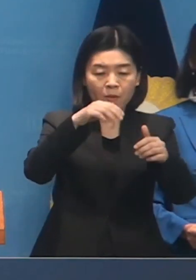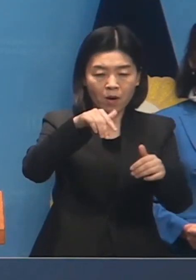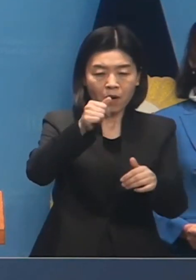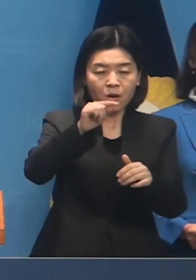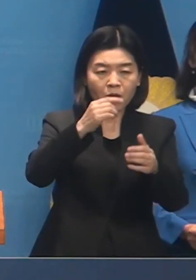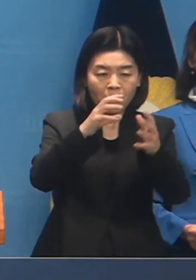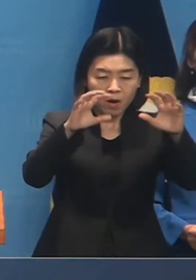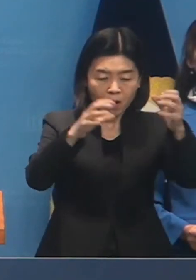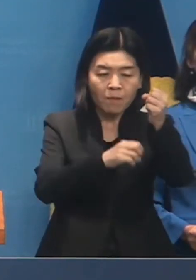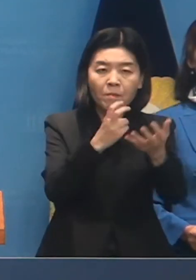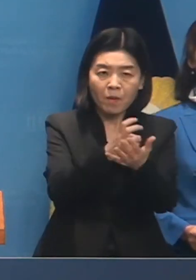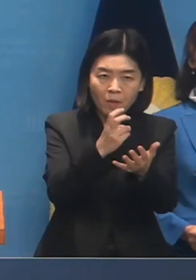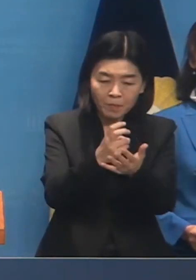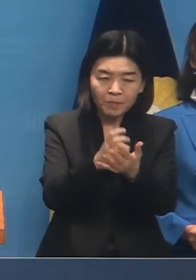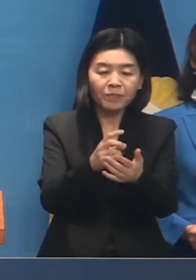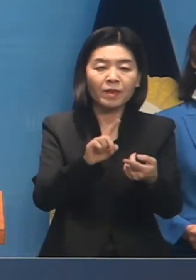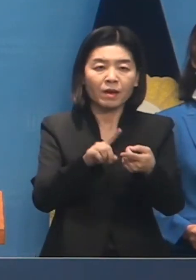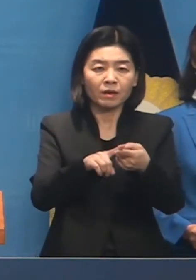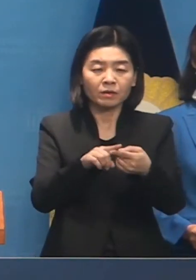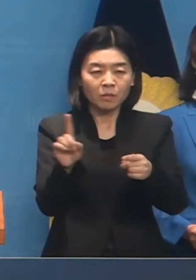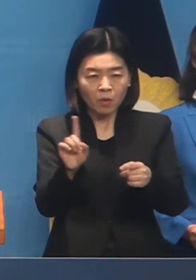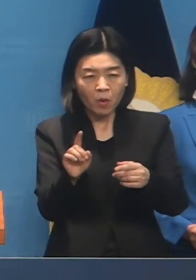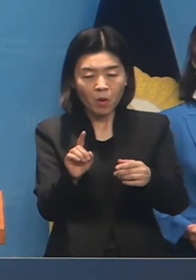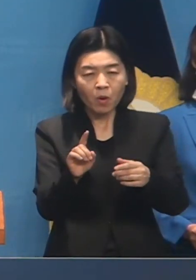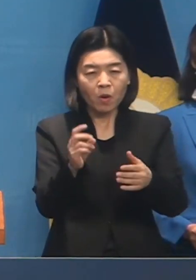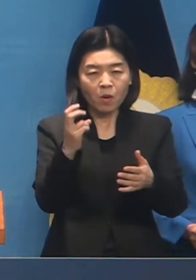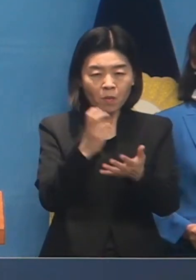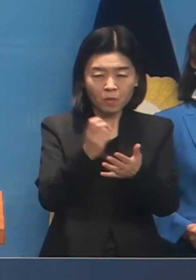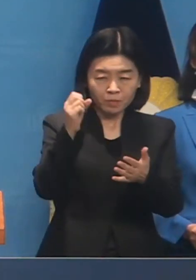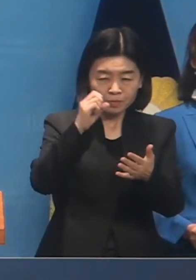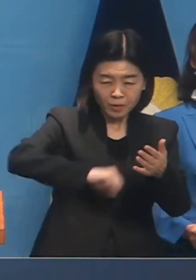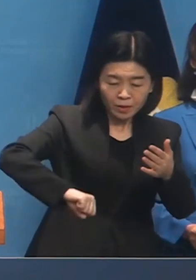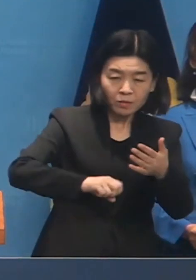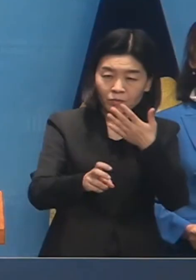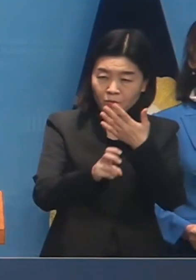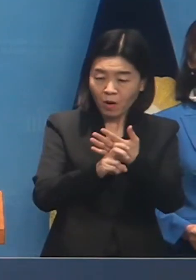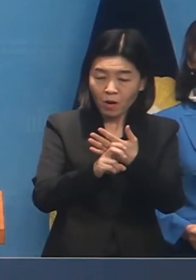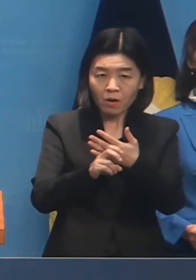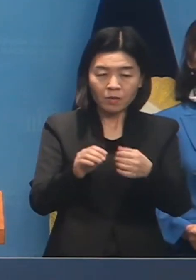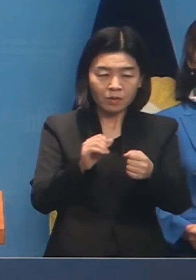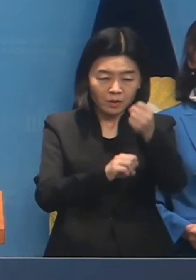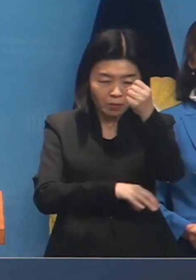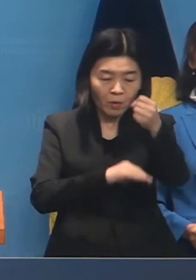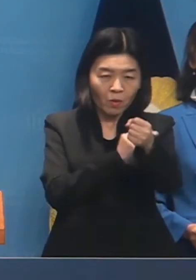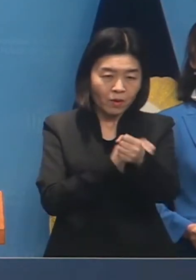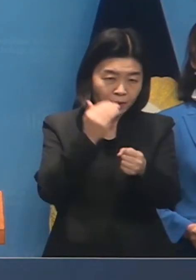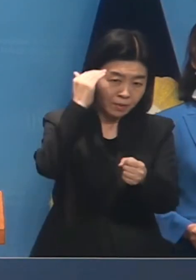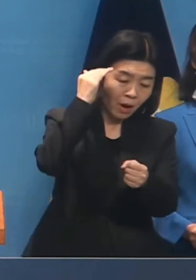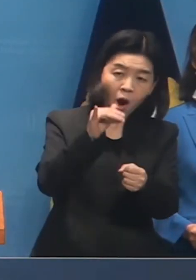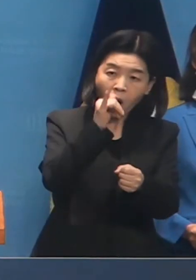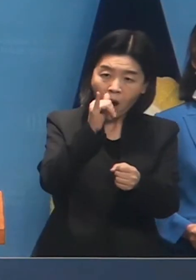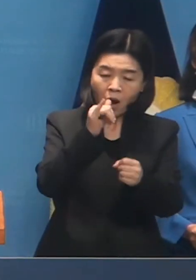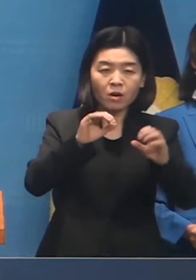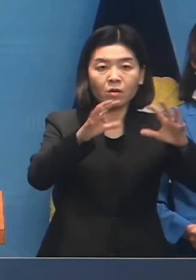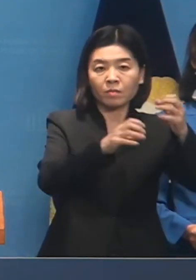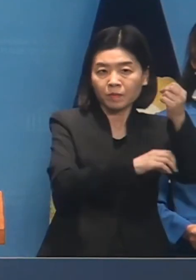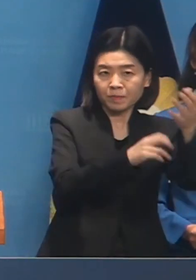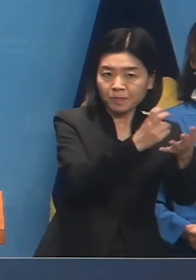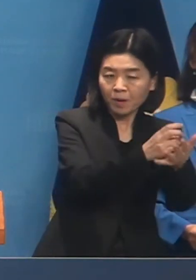위헌적 법률이나 재판으로 인한 중대한 기본권 침해가 발생하는 등 헌법적 판단이 특별히 요구되는